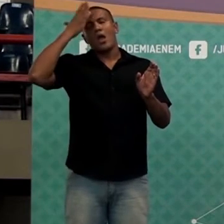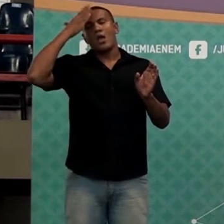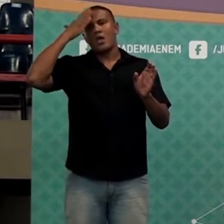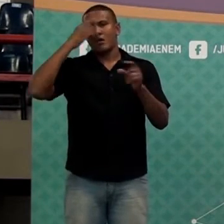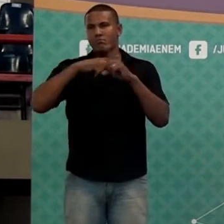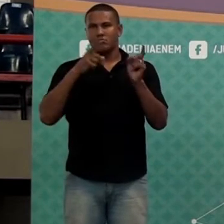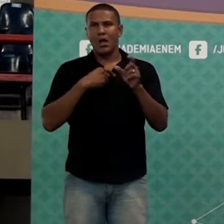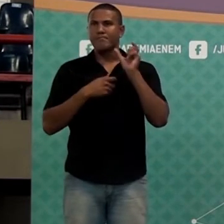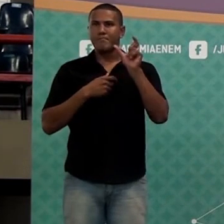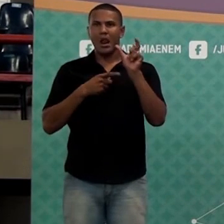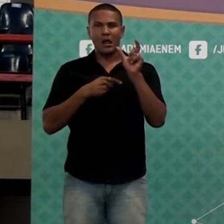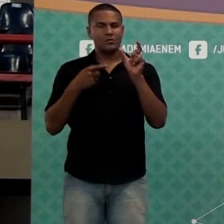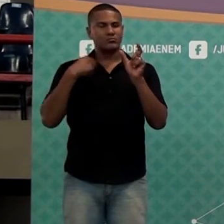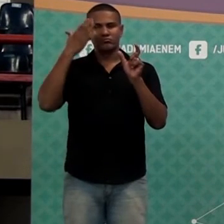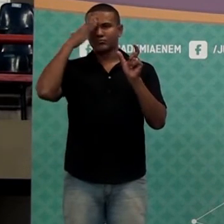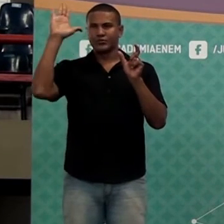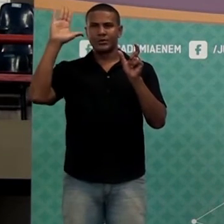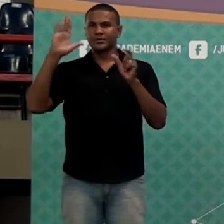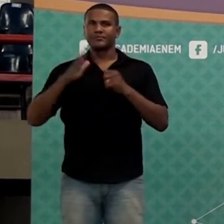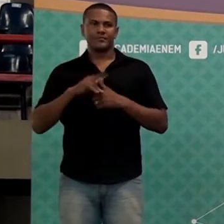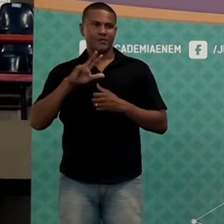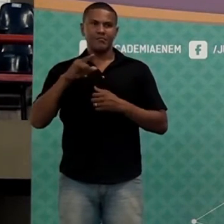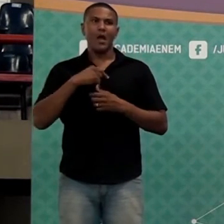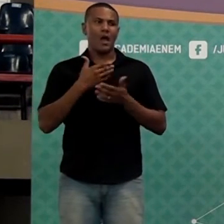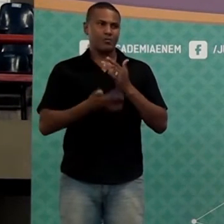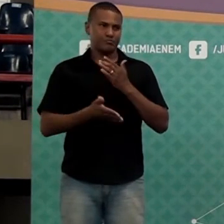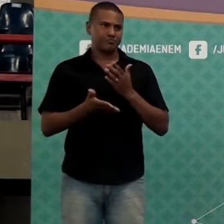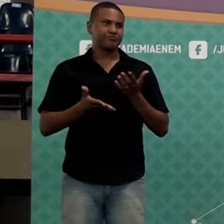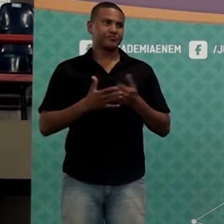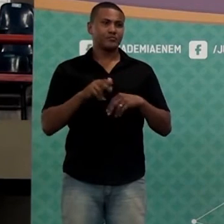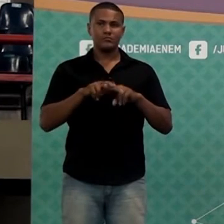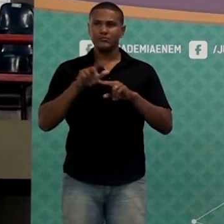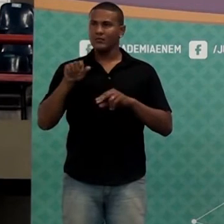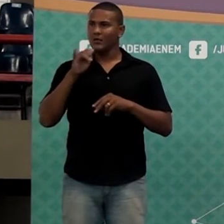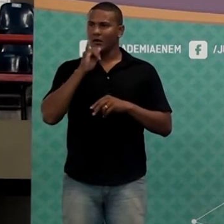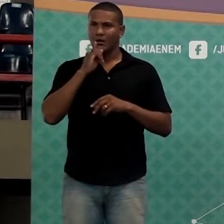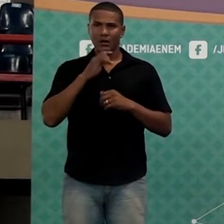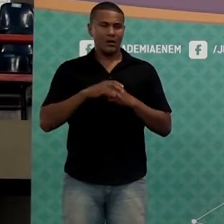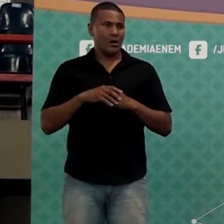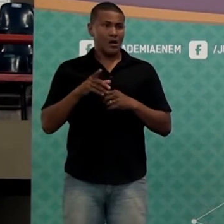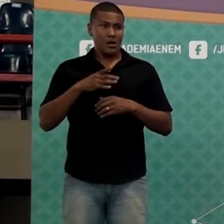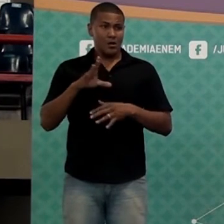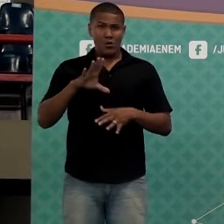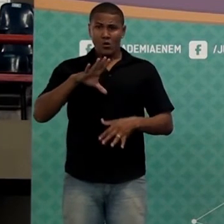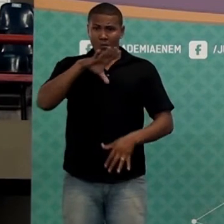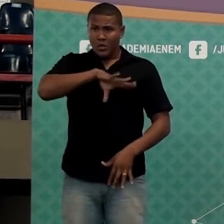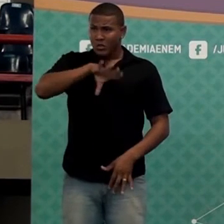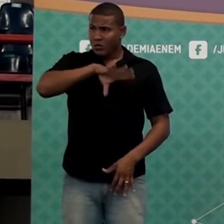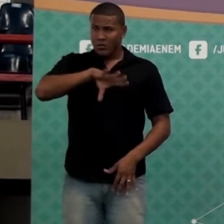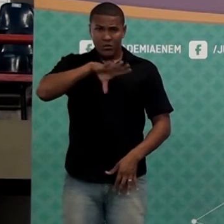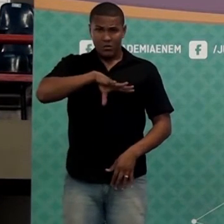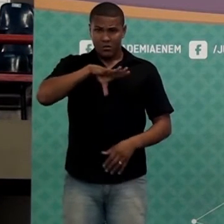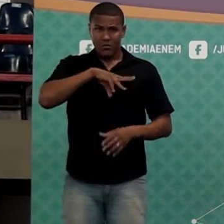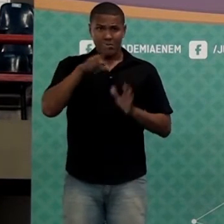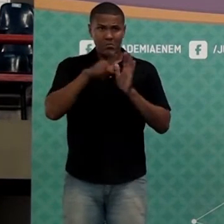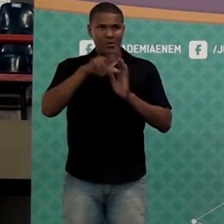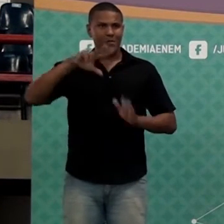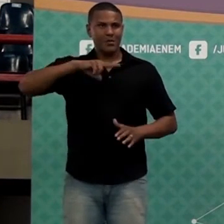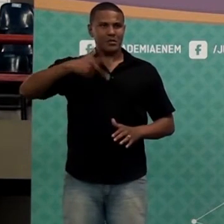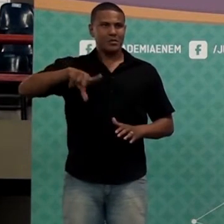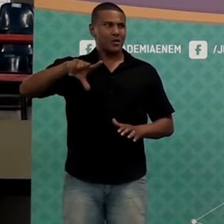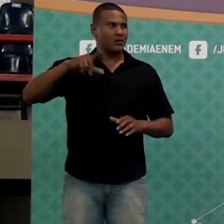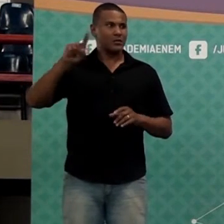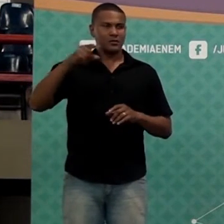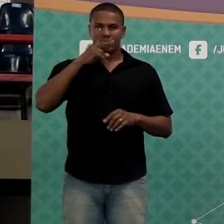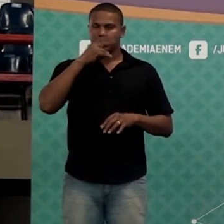pela palavra, vai se perder. Então, o português, ele não conseguiu se enraizar. Primeiro, porque o Brasil não tinha muitas